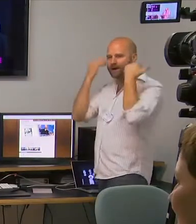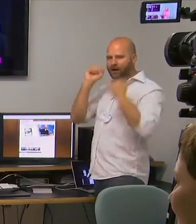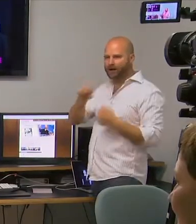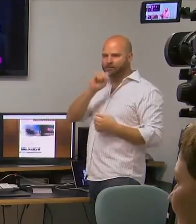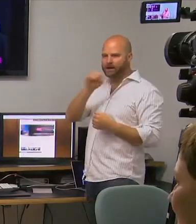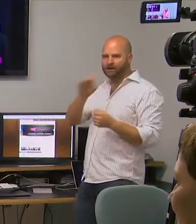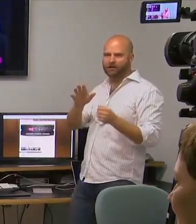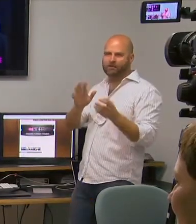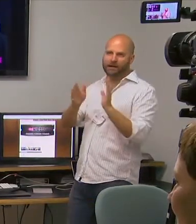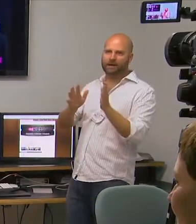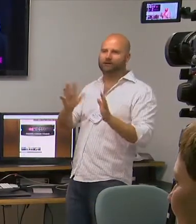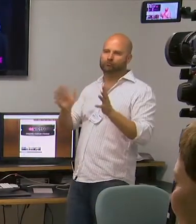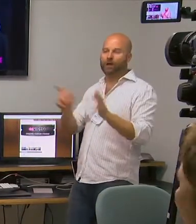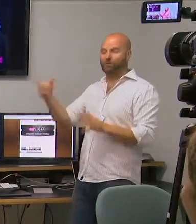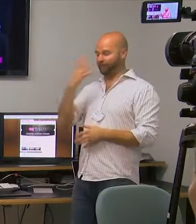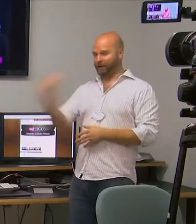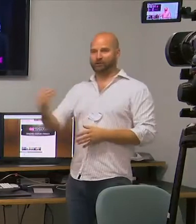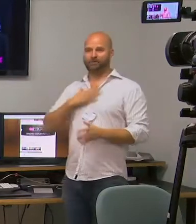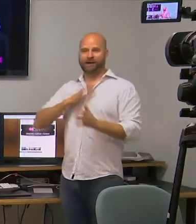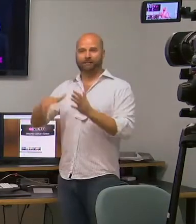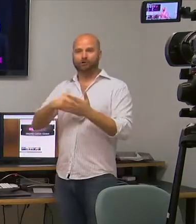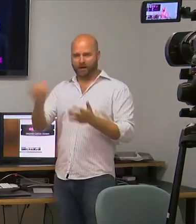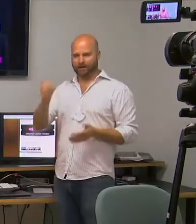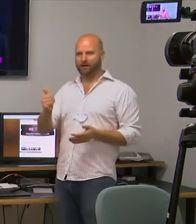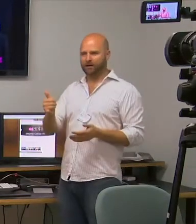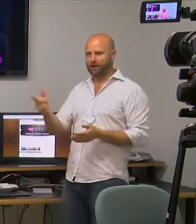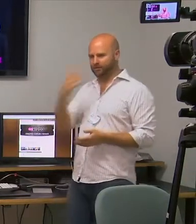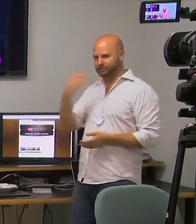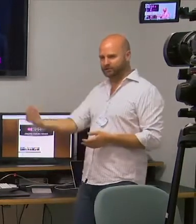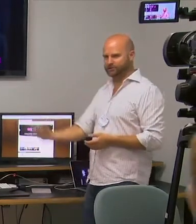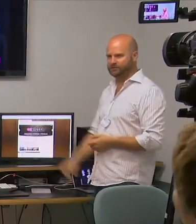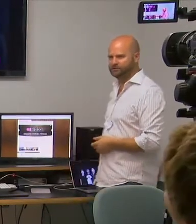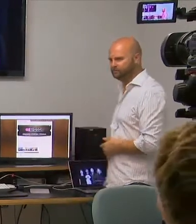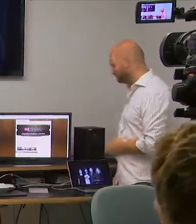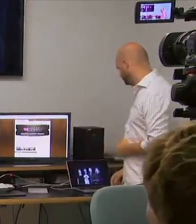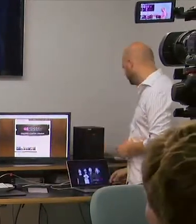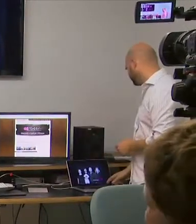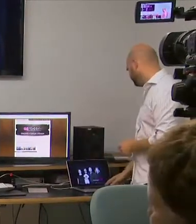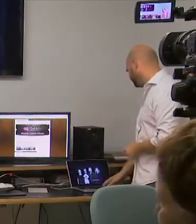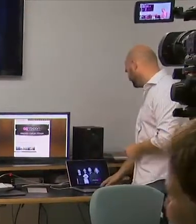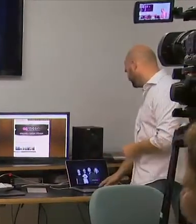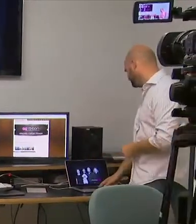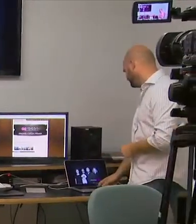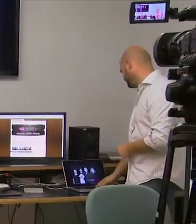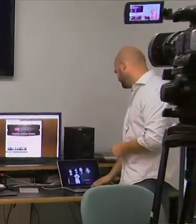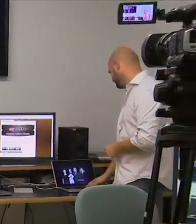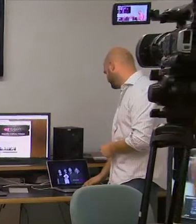Ah, Bella, sie kann bellen, Gebärdensprache ist noch nicht so da. Sie kann meine Gebärden zwar verstehen, aber selber noch nicht so